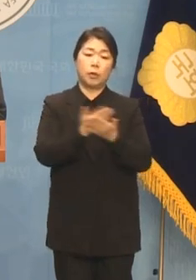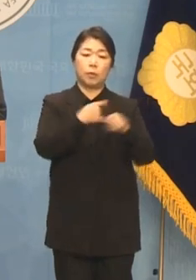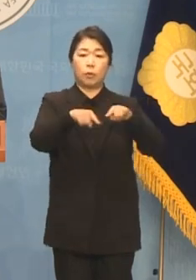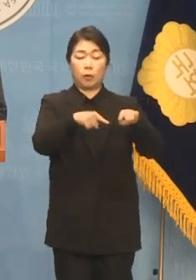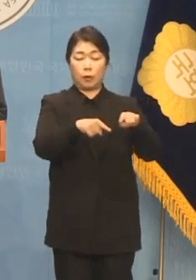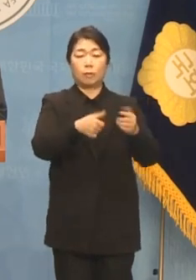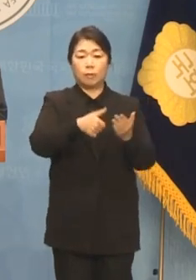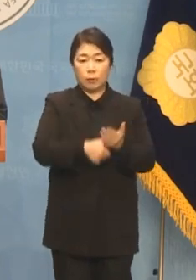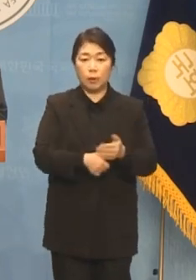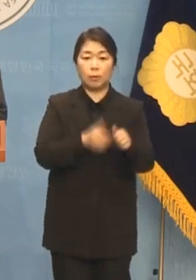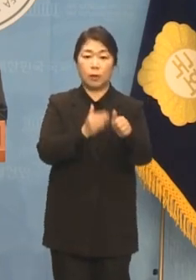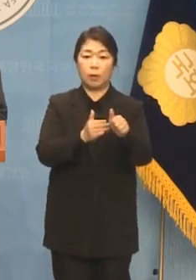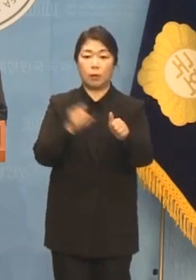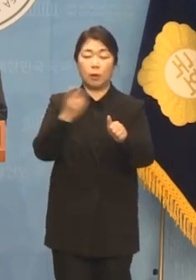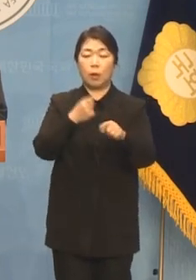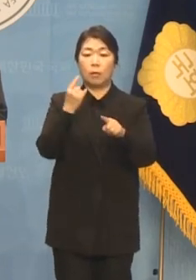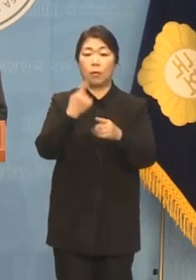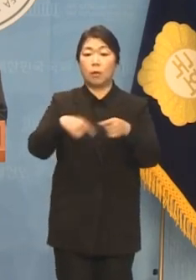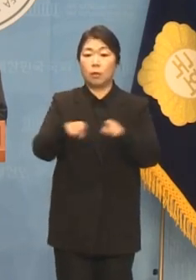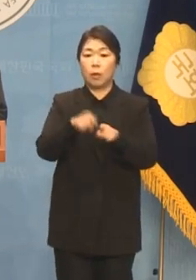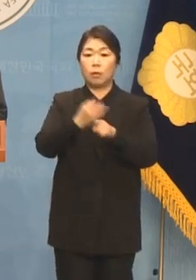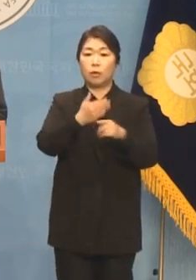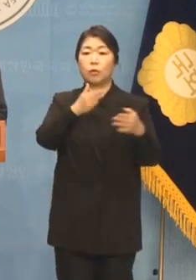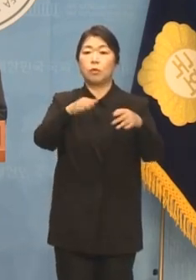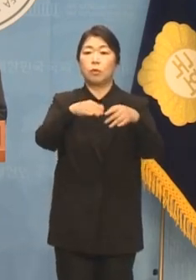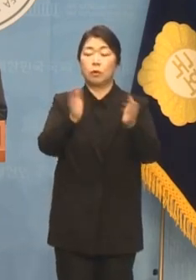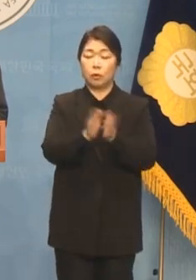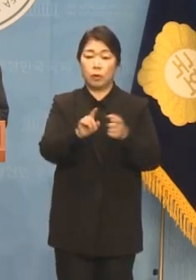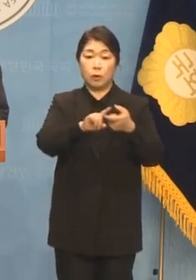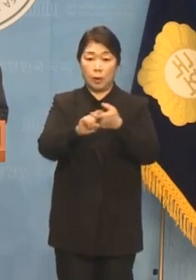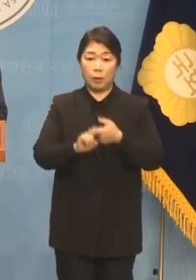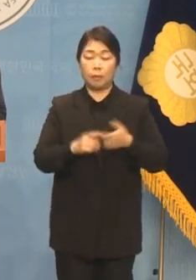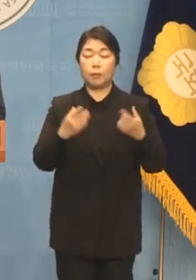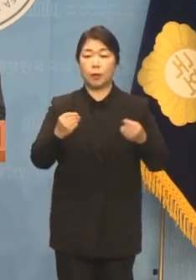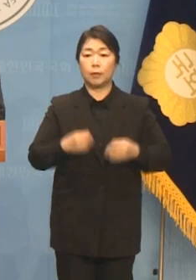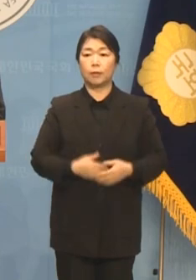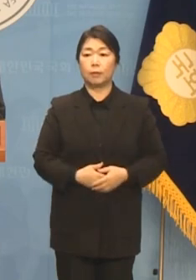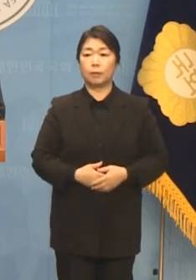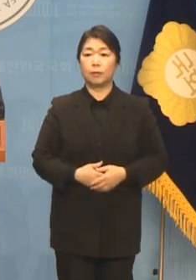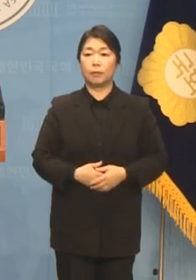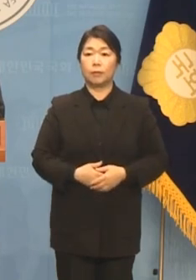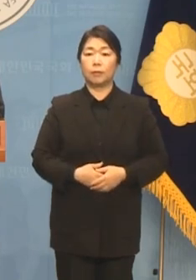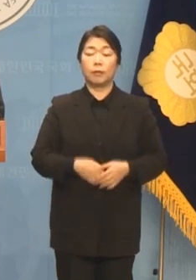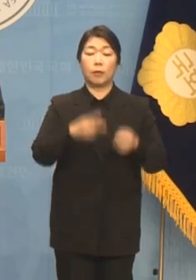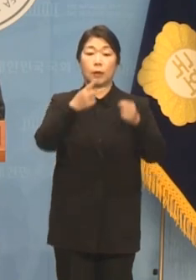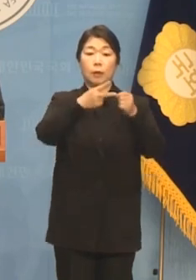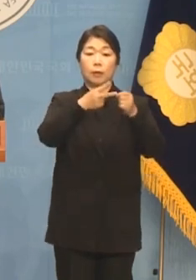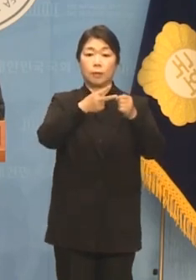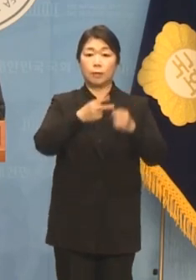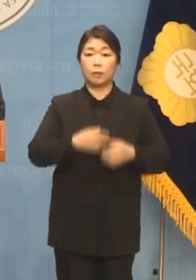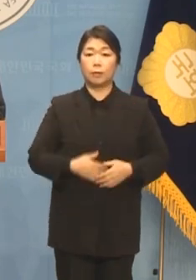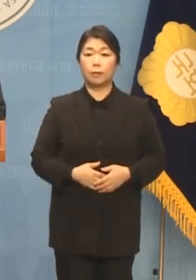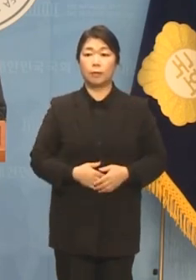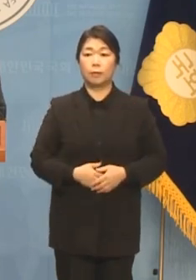있니다 그리고 더불어민주 연합입니다 두 번째입니다